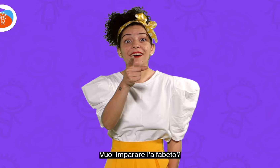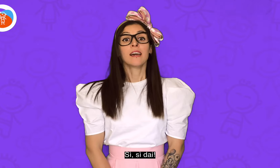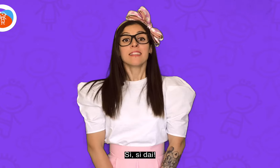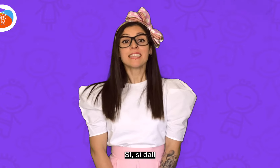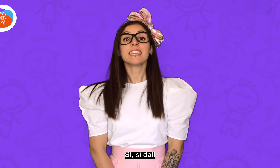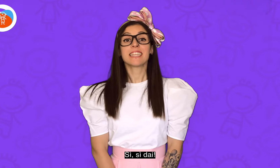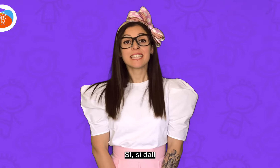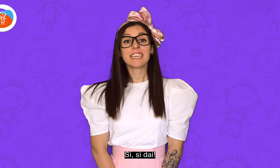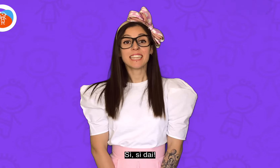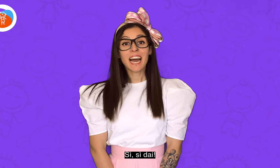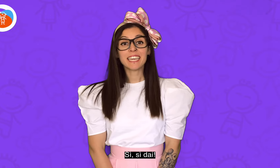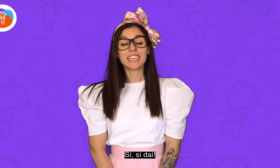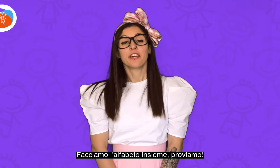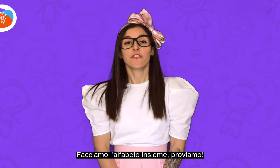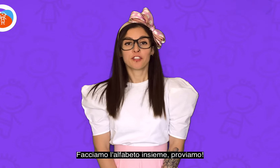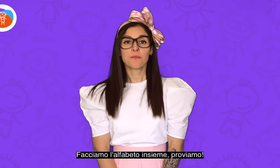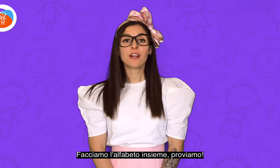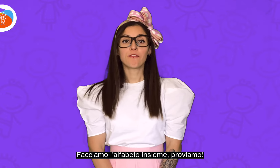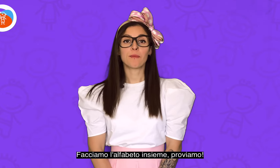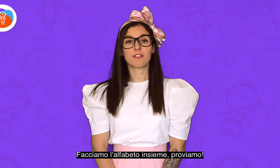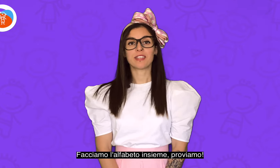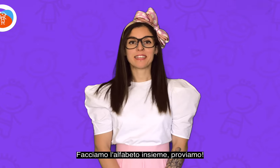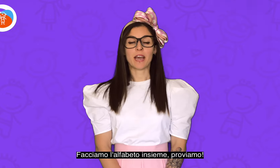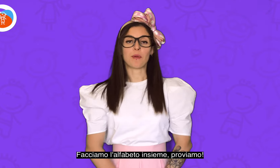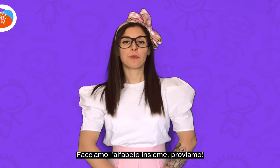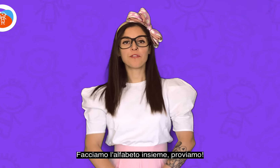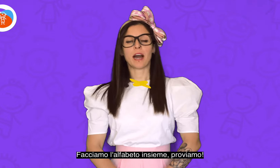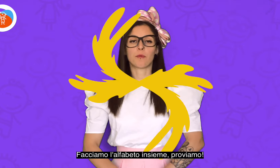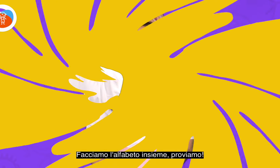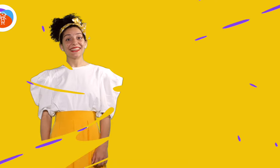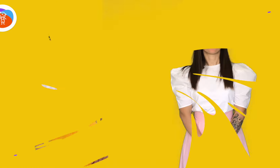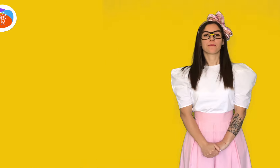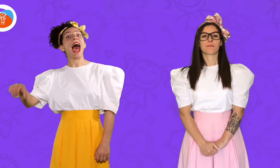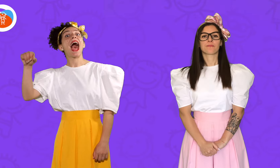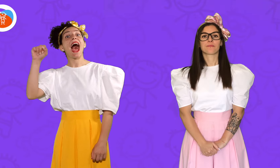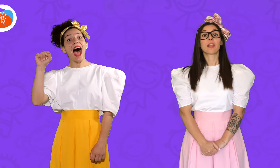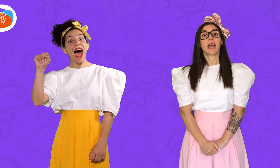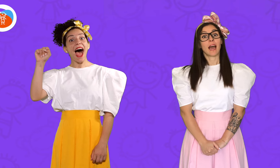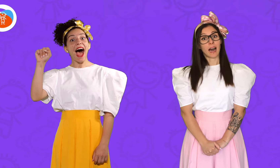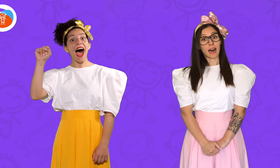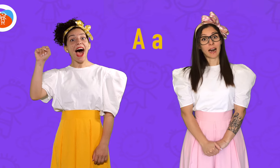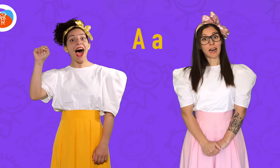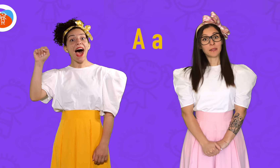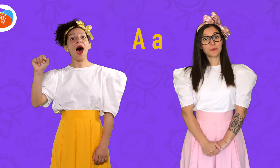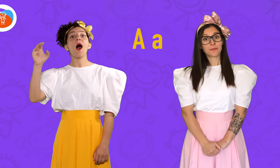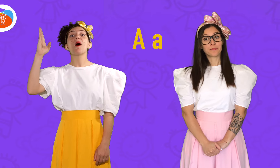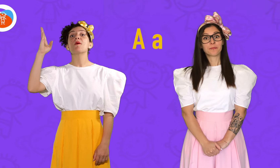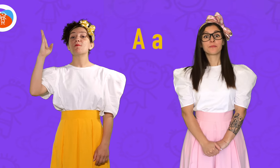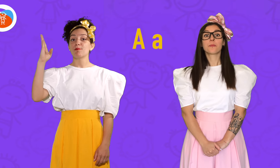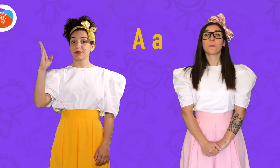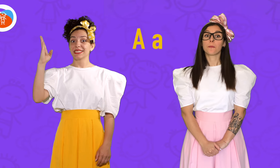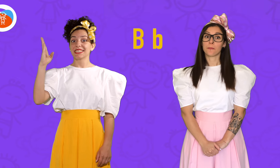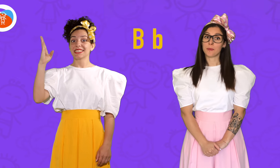Sì, sì, dai! Facciamo l'alfabeto insieme Proviamo! A-B